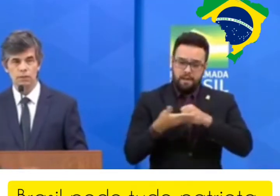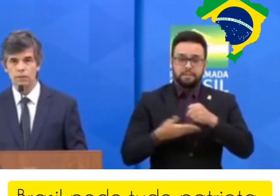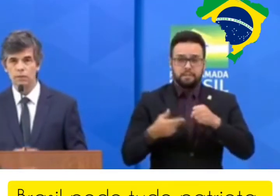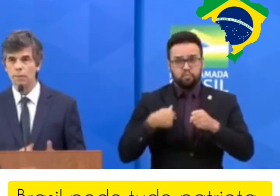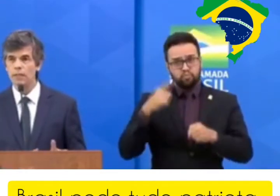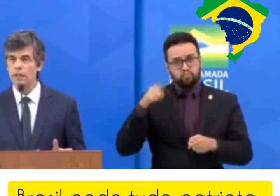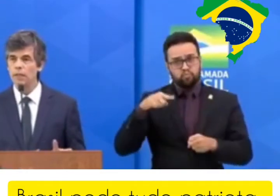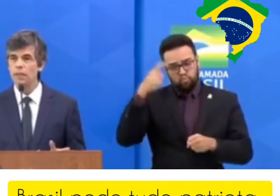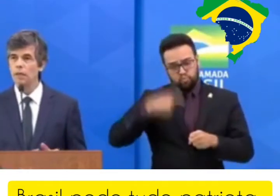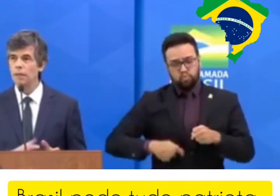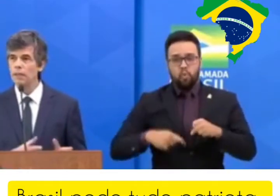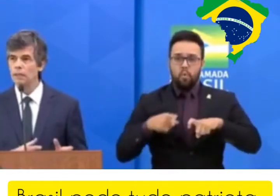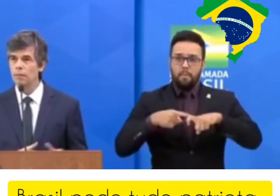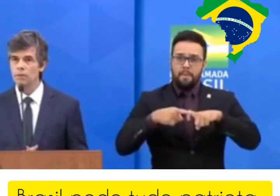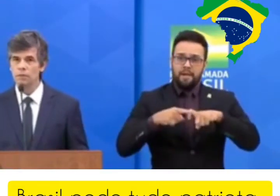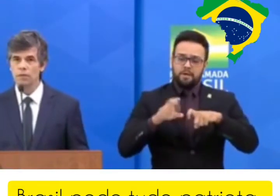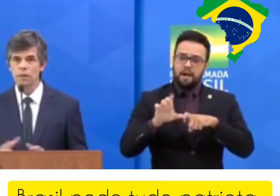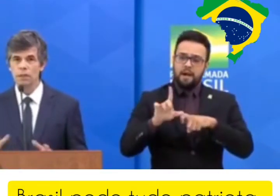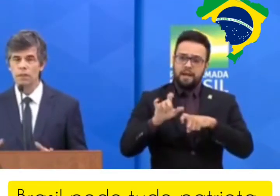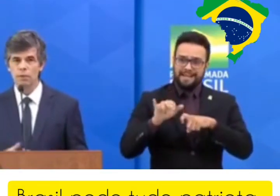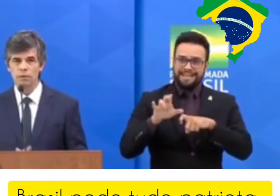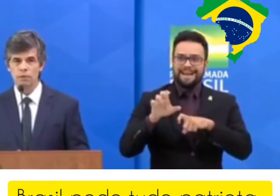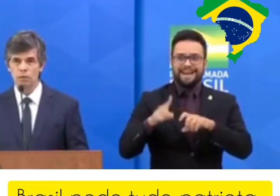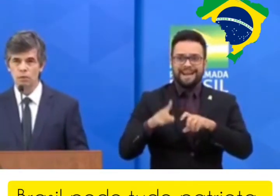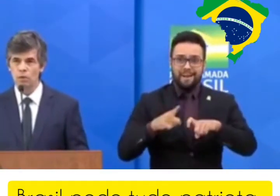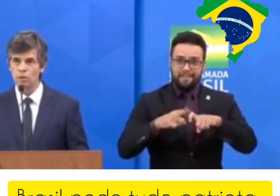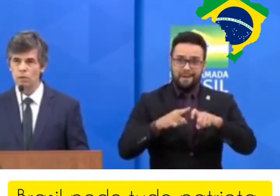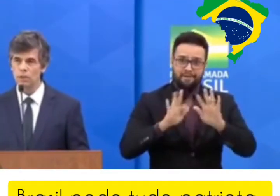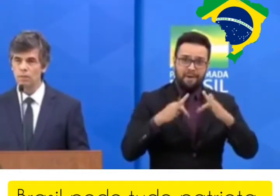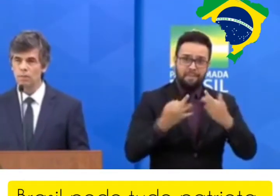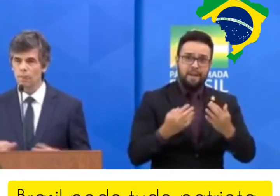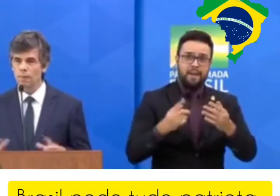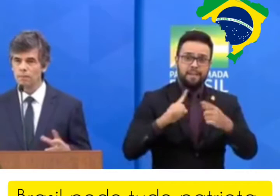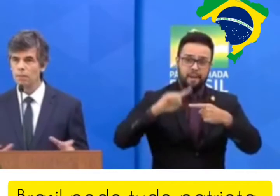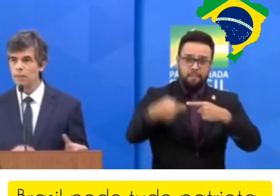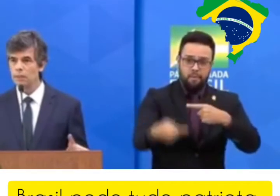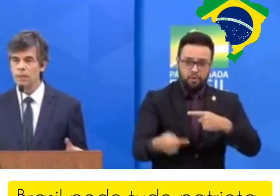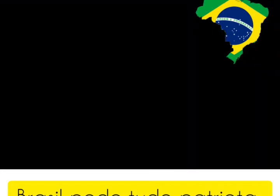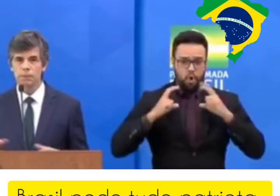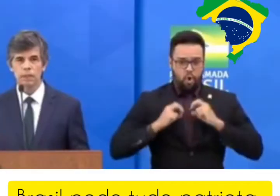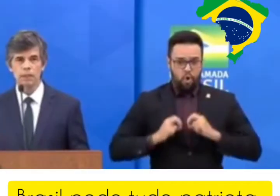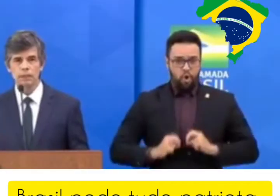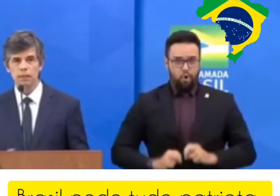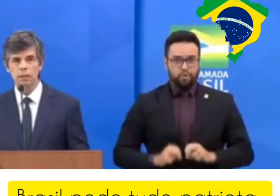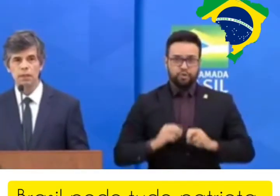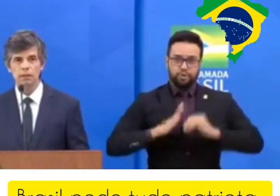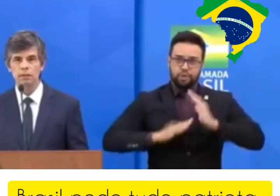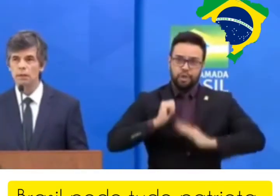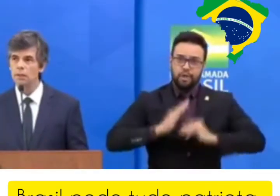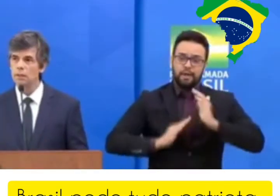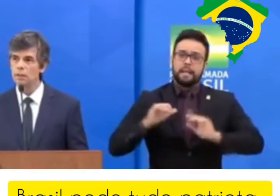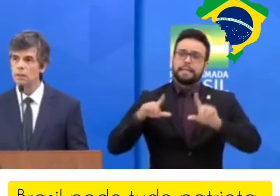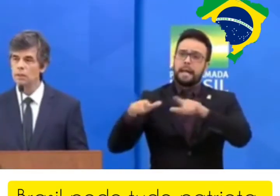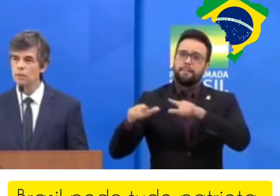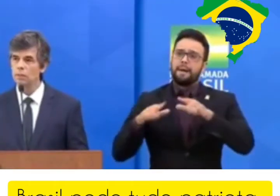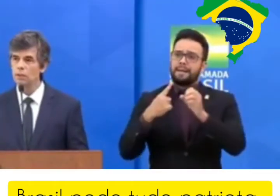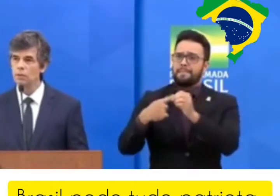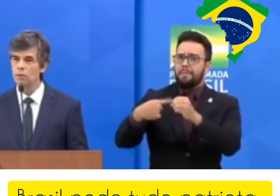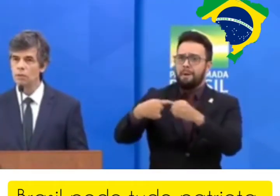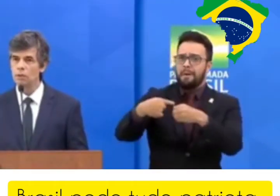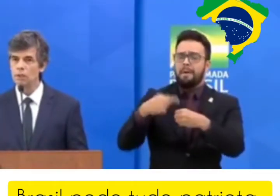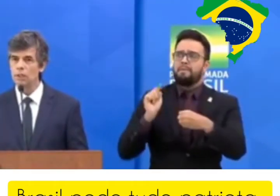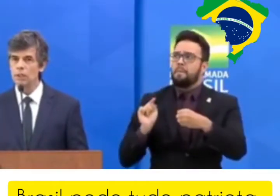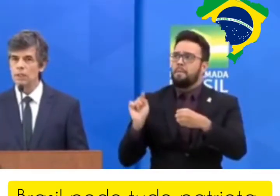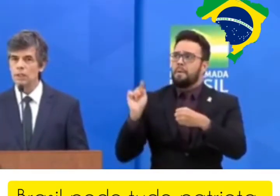médico, eu fiz a parte clínica médica, médico de família, depois eu fiz oncologia, trabalhei em cidade pequena, trabalhei em